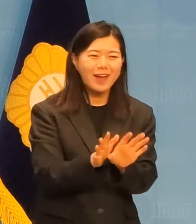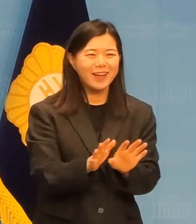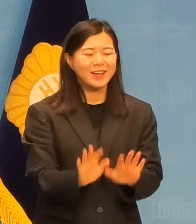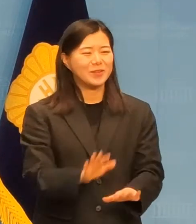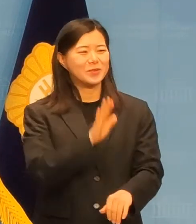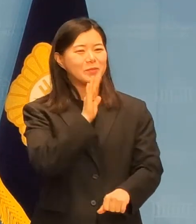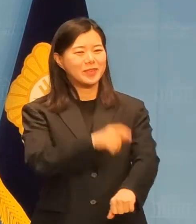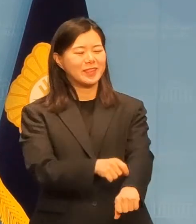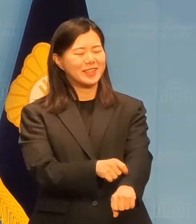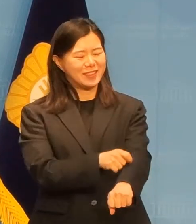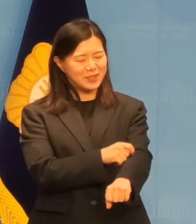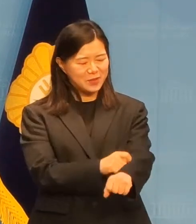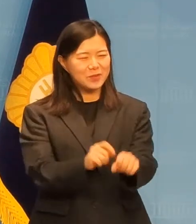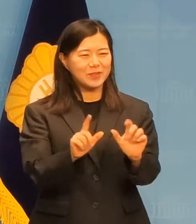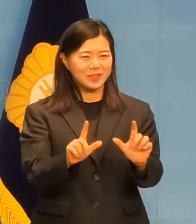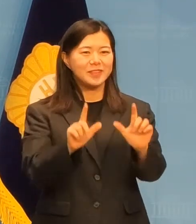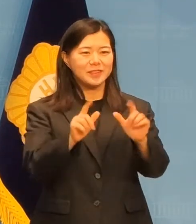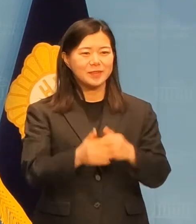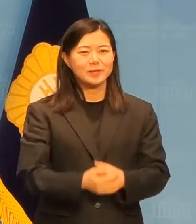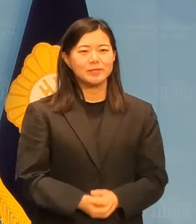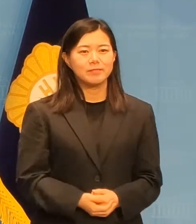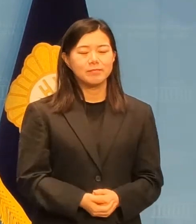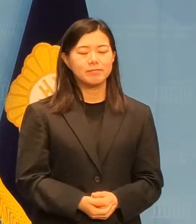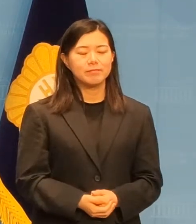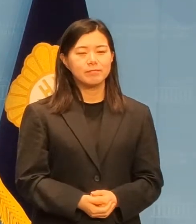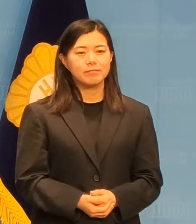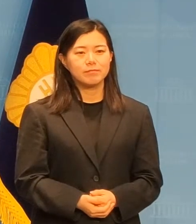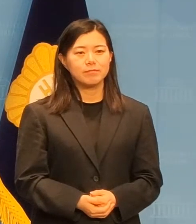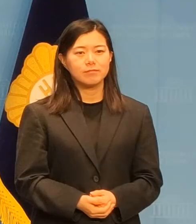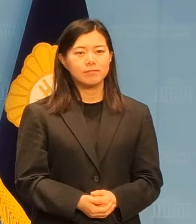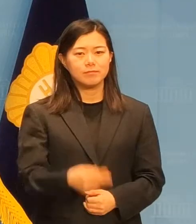특별한 역사적 의미를 갖게 된 것 같습니다.